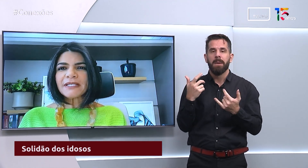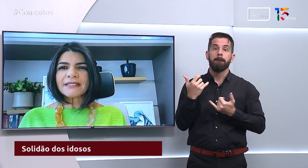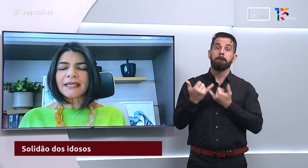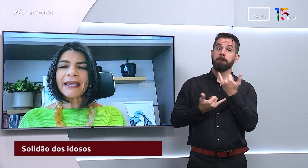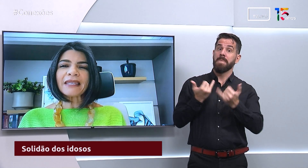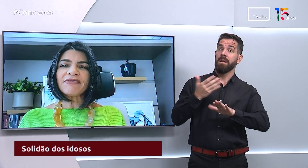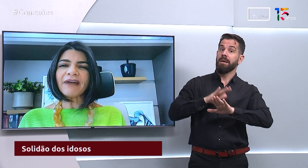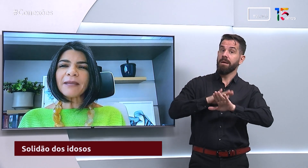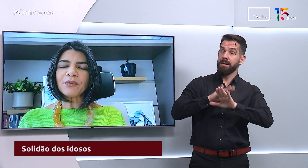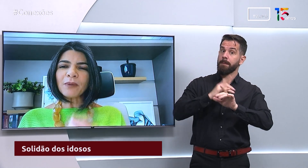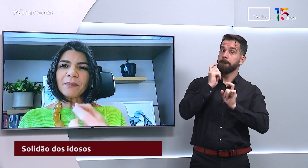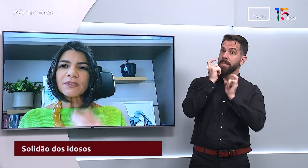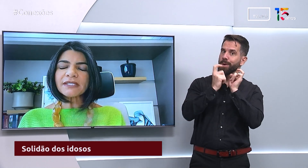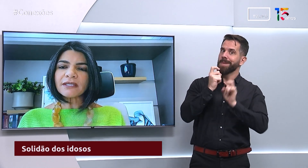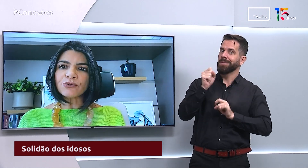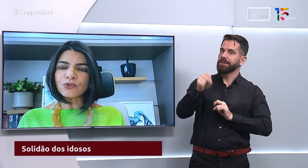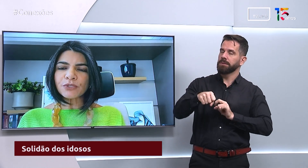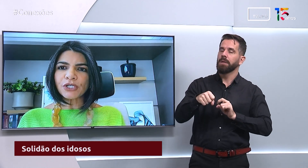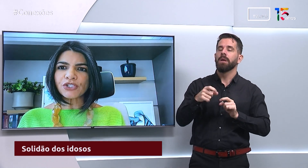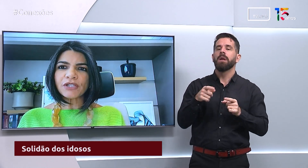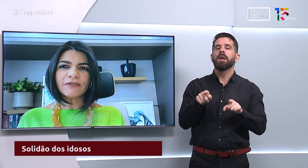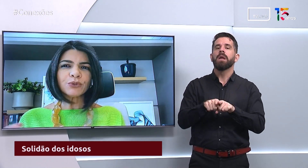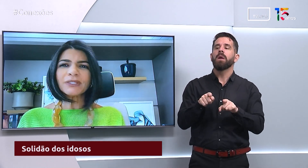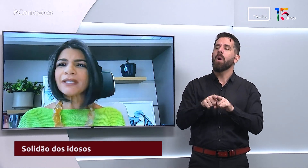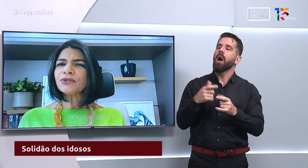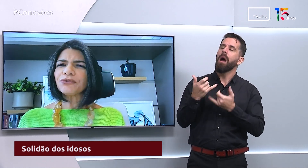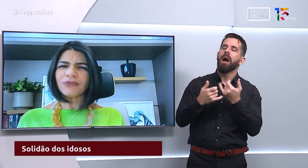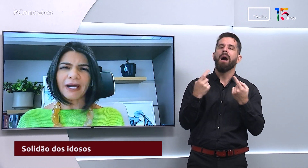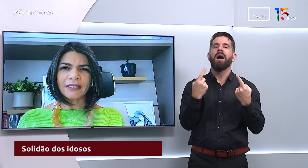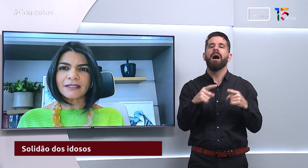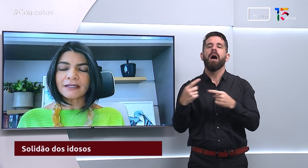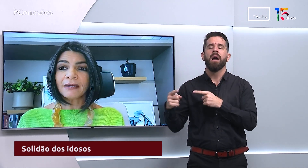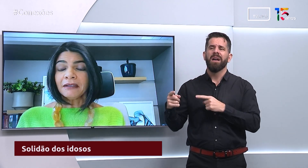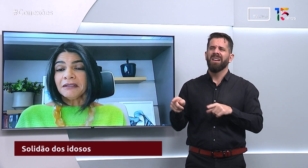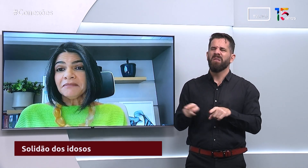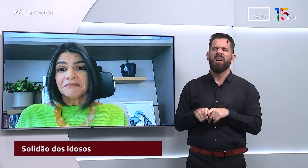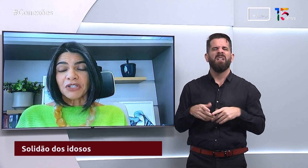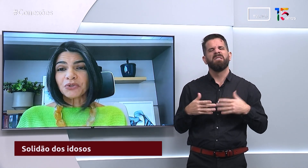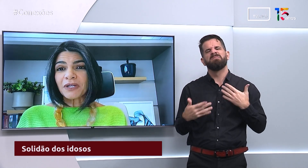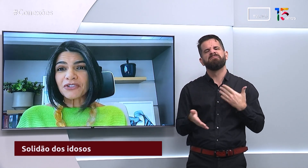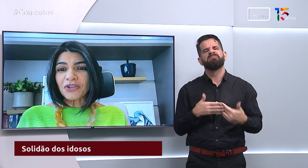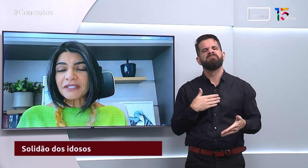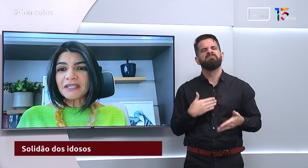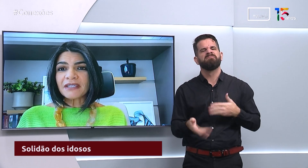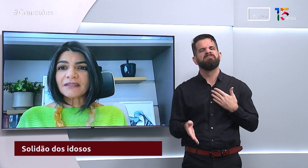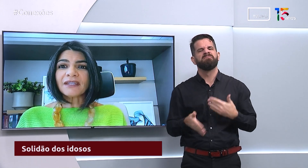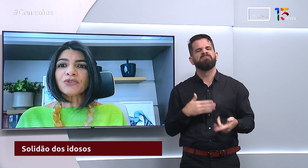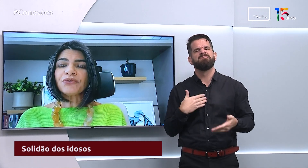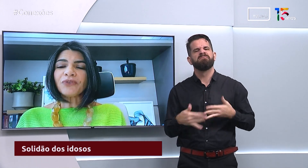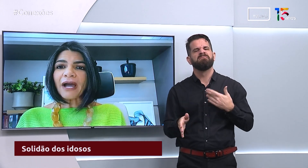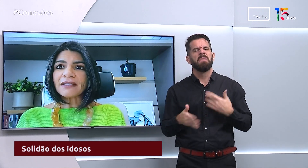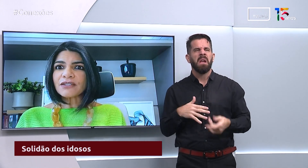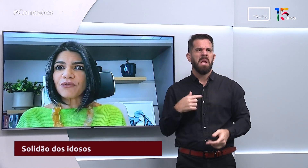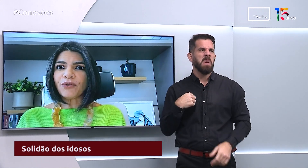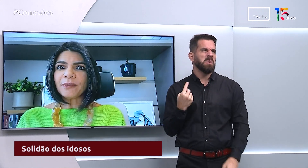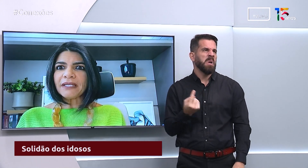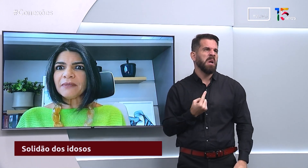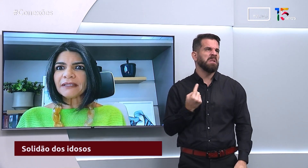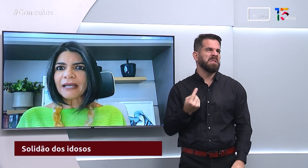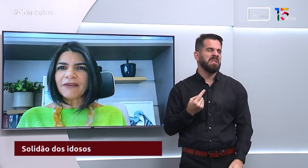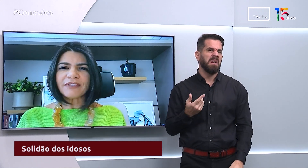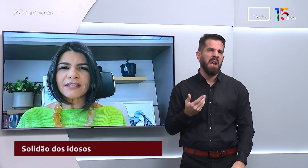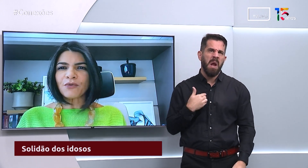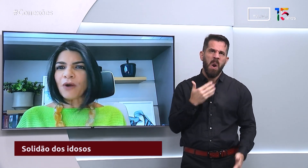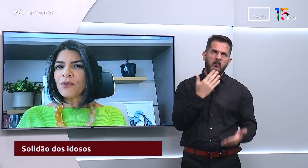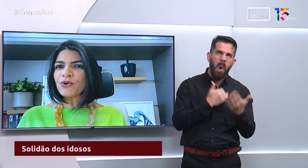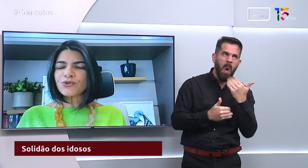preocupante, mas assim, ela vai para uma posição subjetiva do tanto faz. Eu estou aqui sozinha, tanto faz se eu vou me